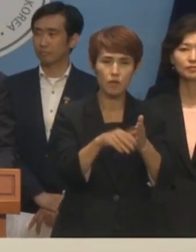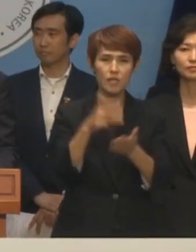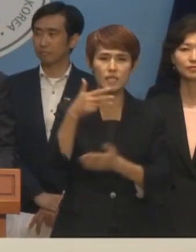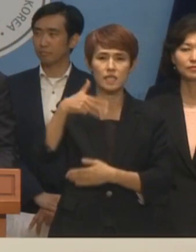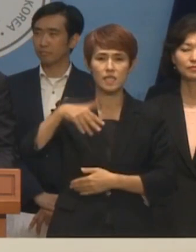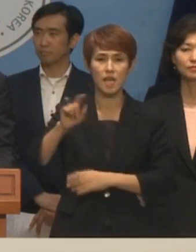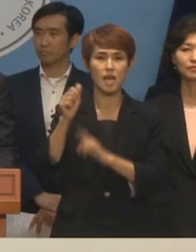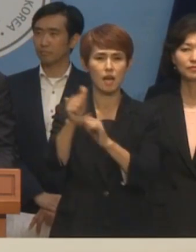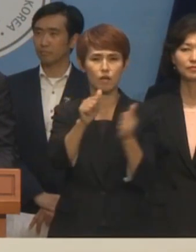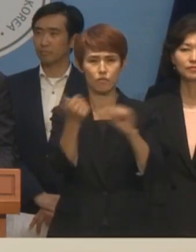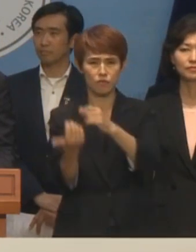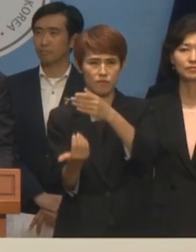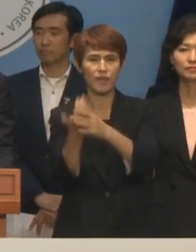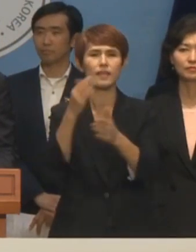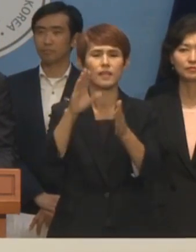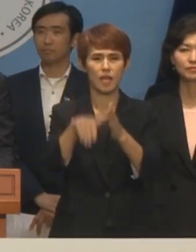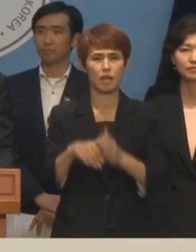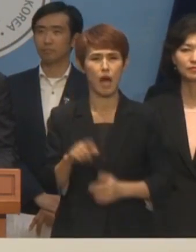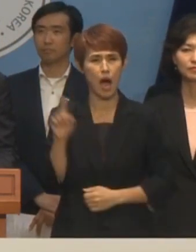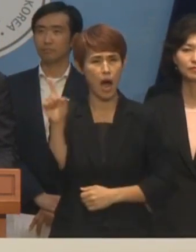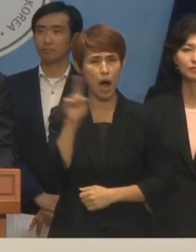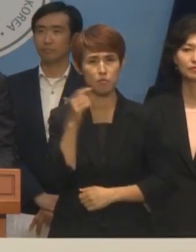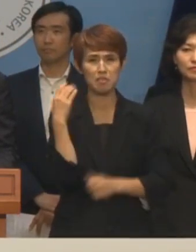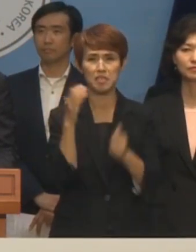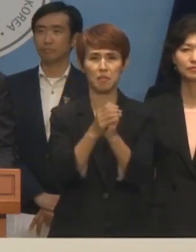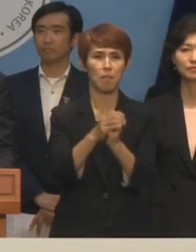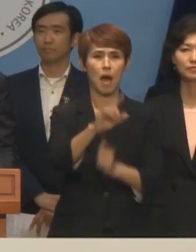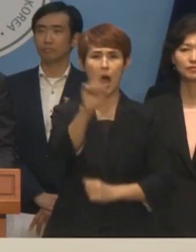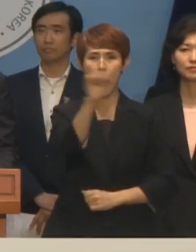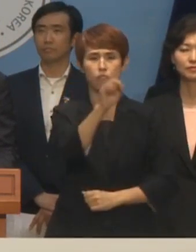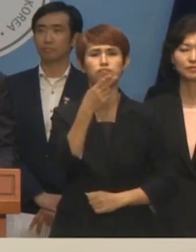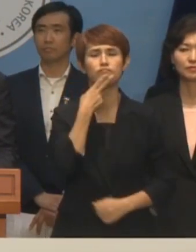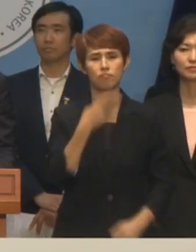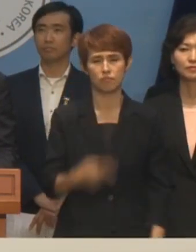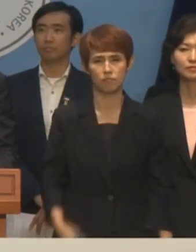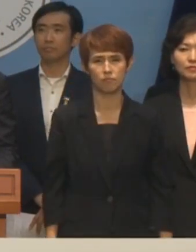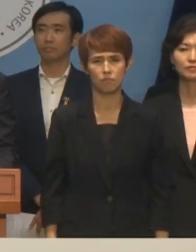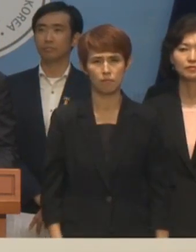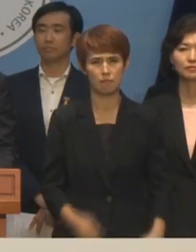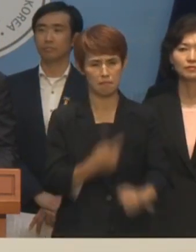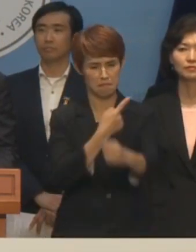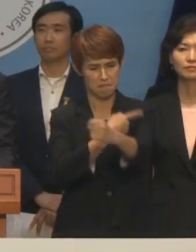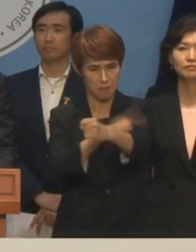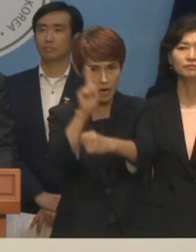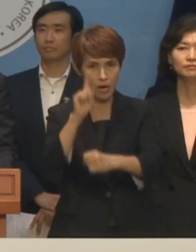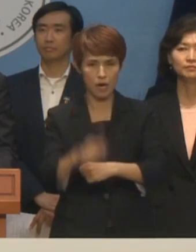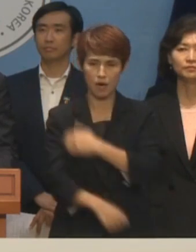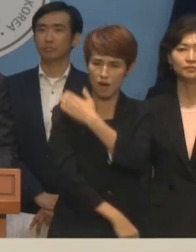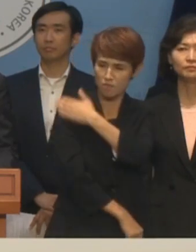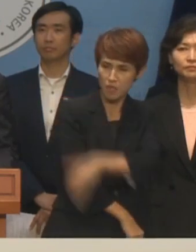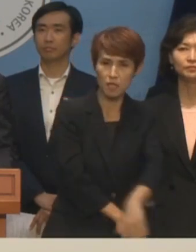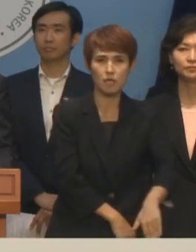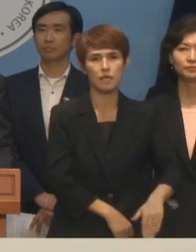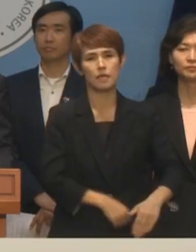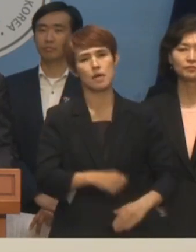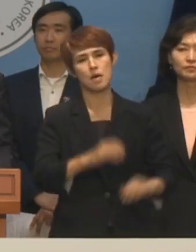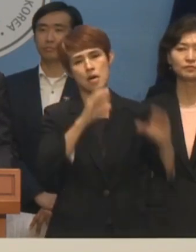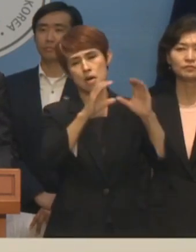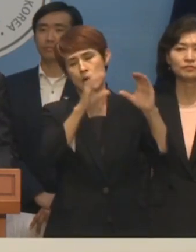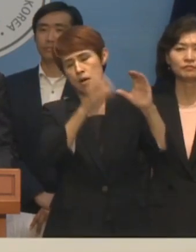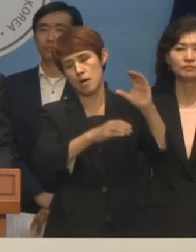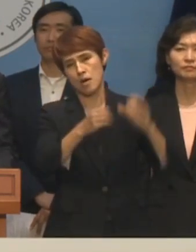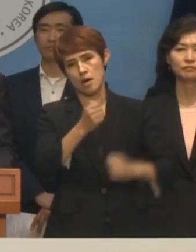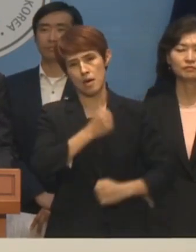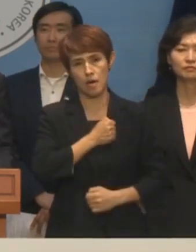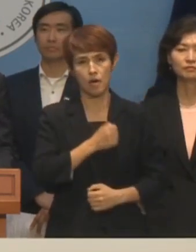최혜병 순직 사건도 아무도 책임지는 사람이 없습니다. 무능과 무관심, 무책임 속 불통이 이어지고